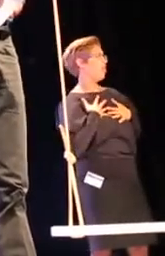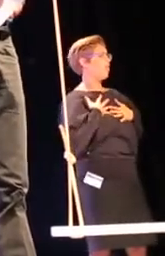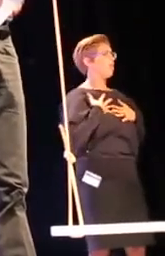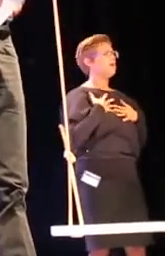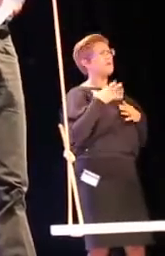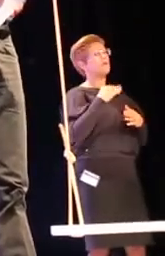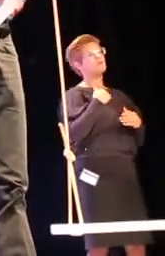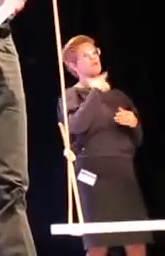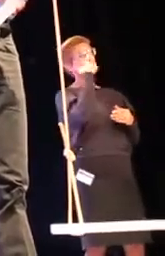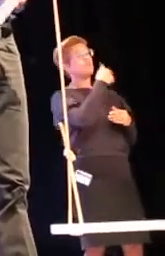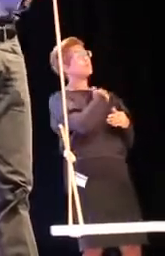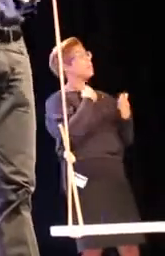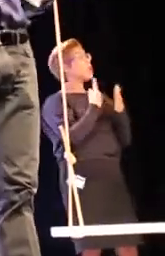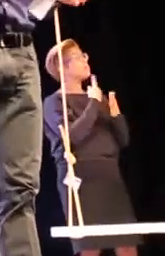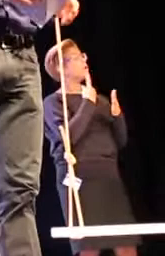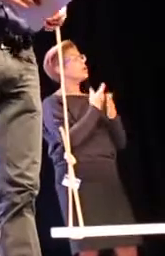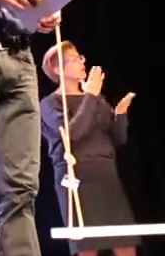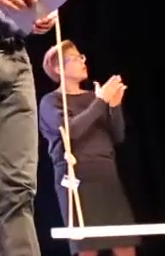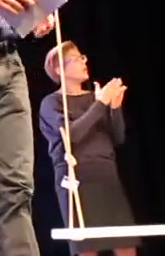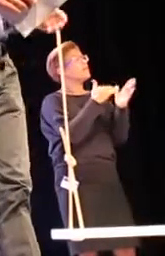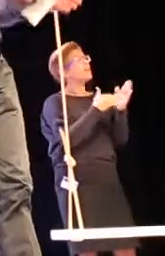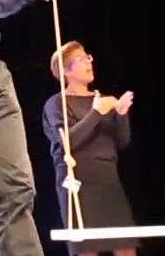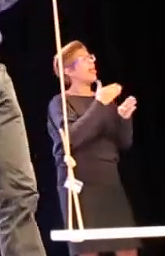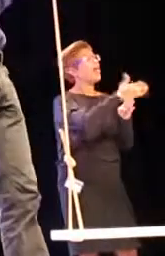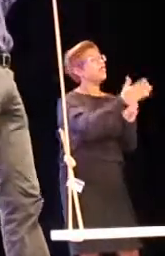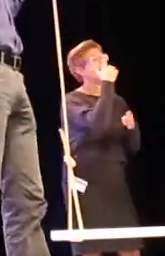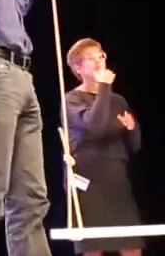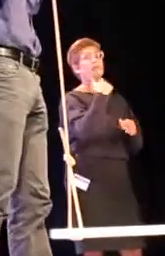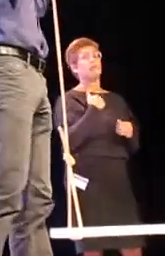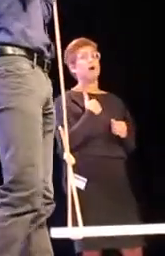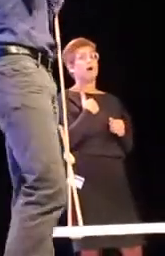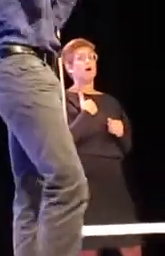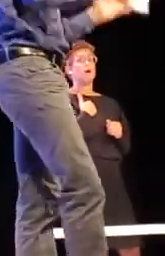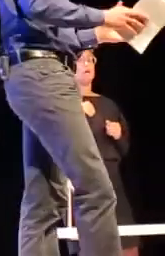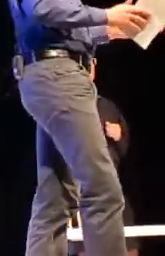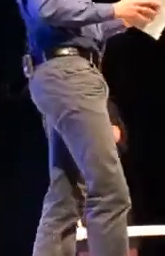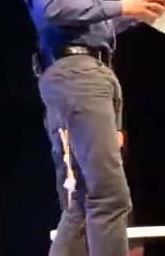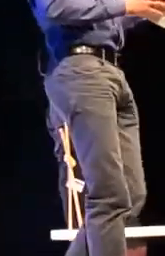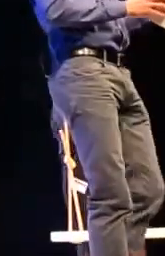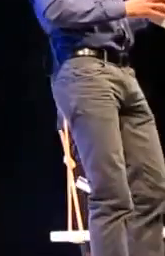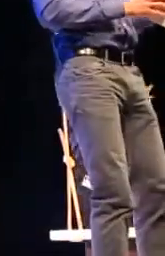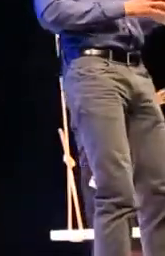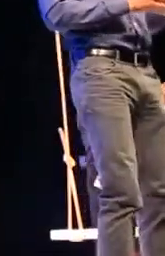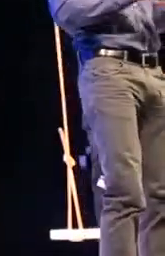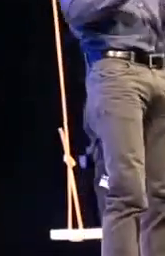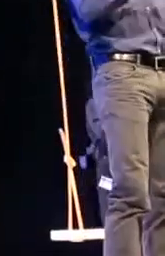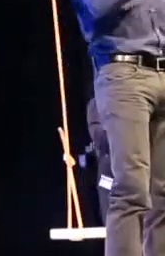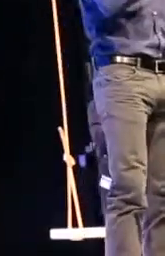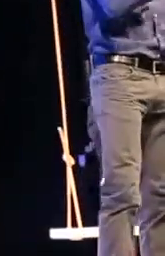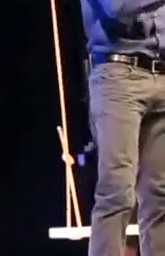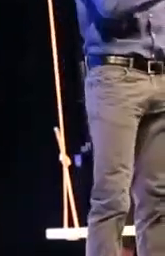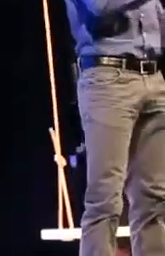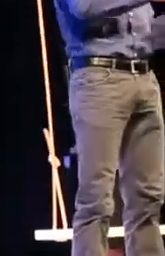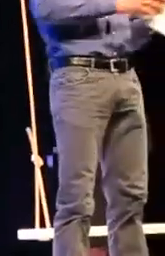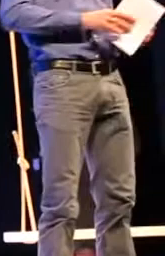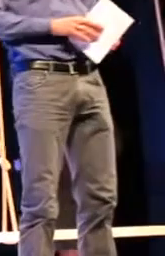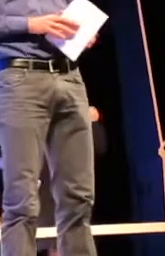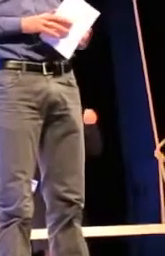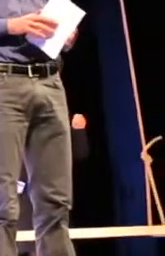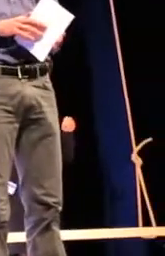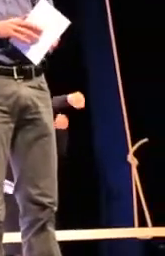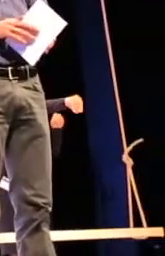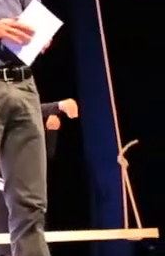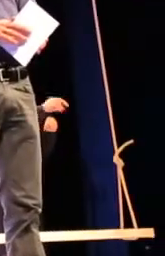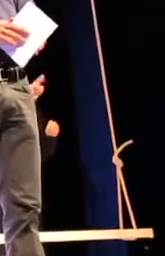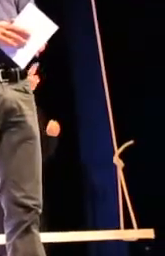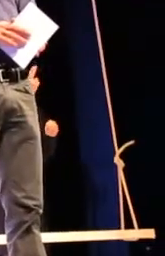med 2015. Eller så finns det någon som säger att jo, men vi måste faktiskt satsa allt det här året. Det här liksom make it or break